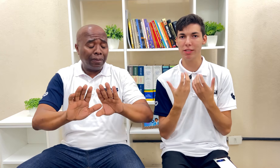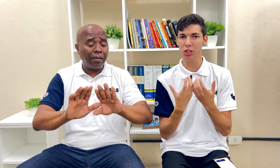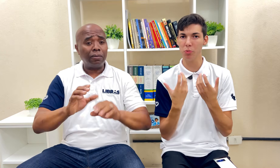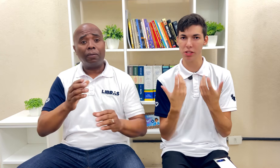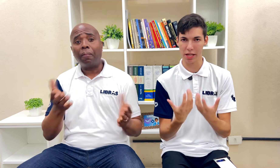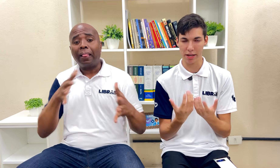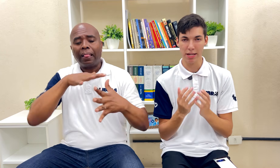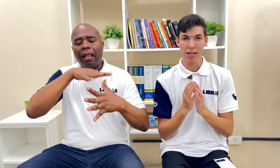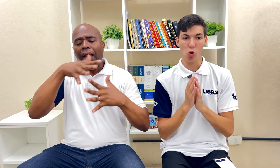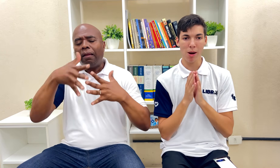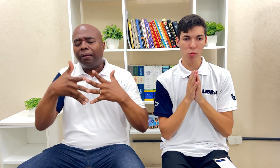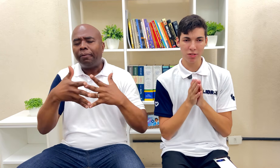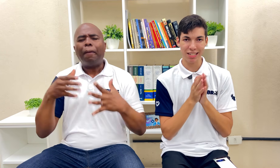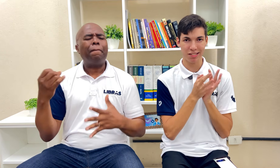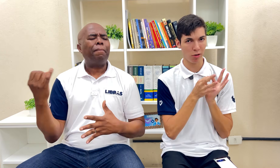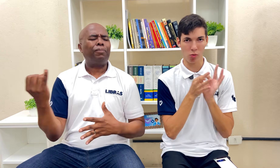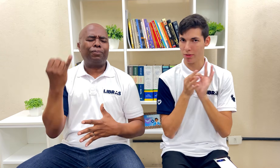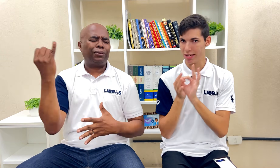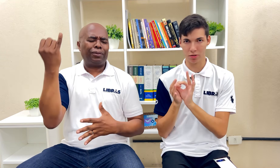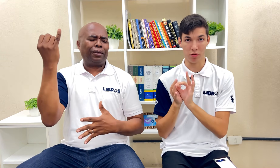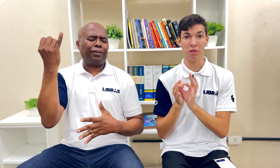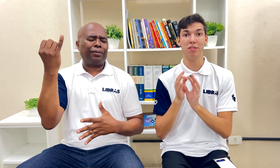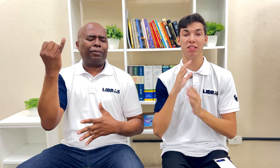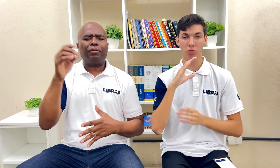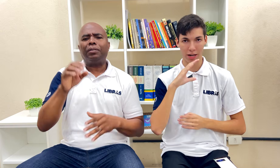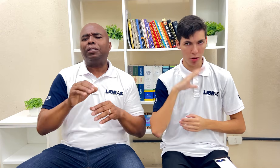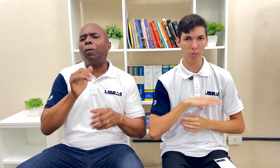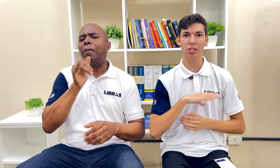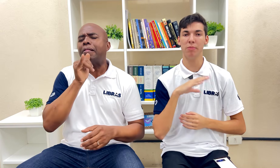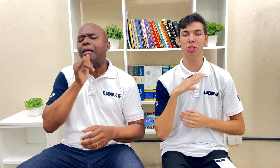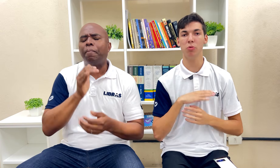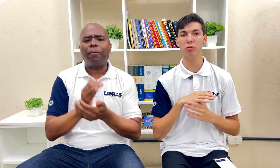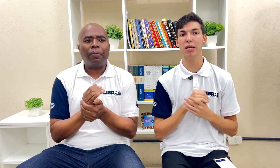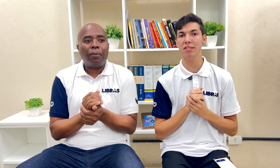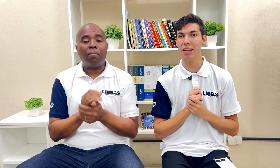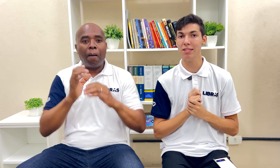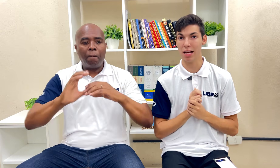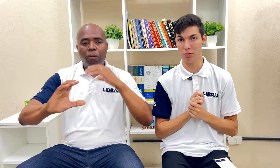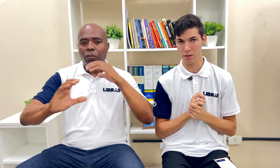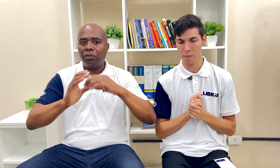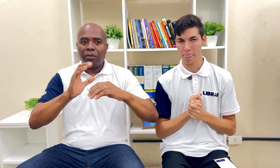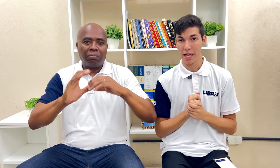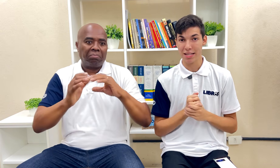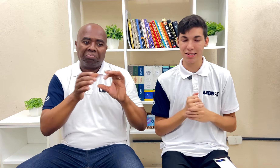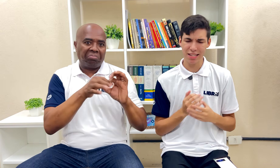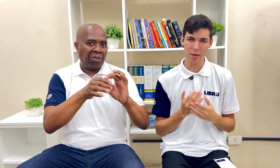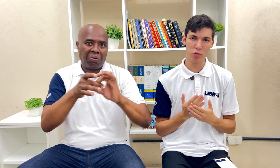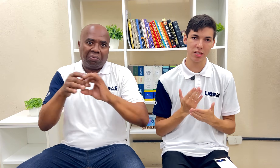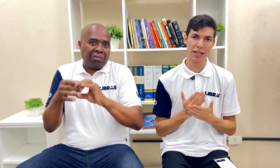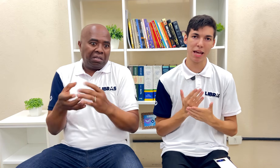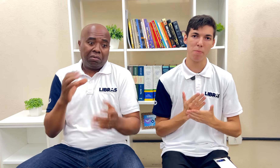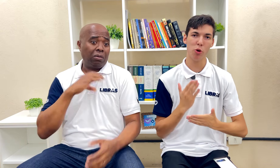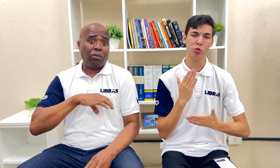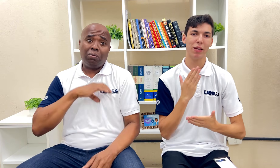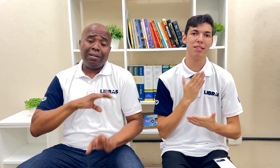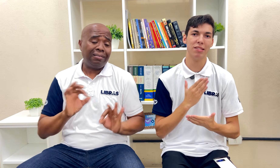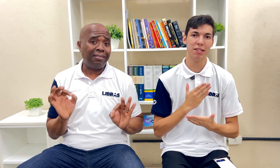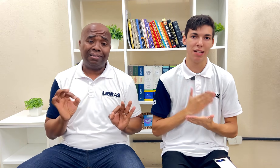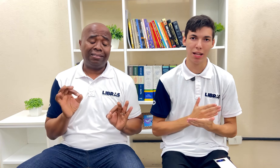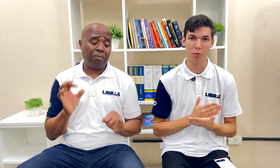importante porque uma música sem contexto se torna automaticamente português sinalizado. E se essa música ela é português sinalizado,